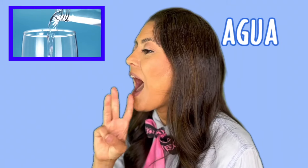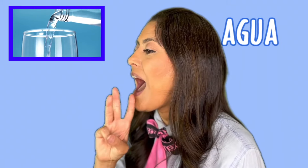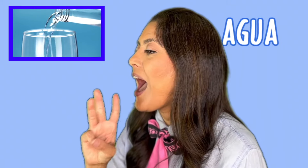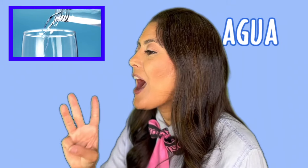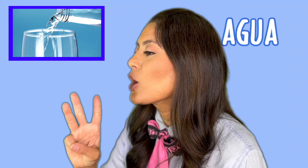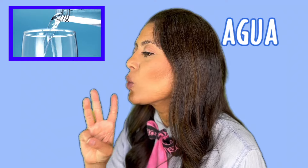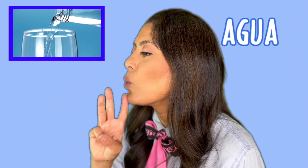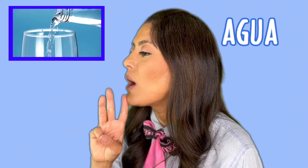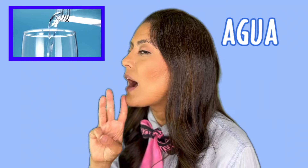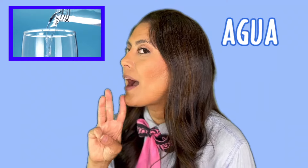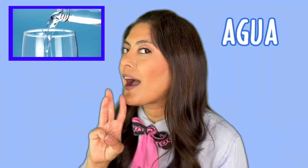Agua.